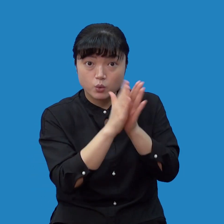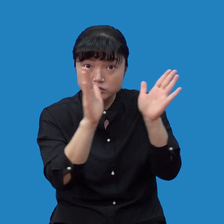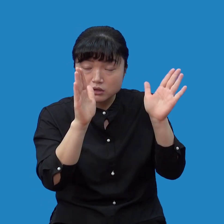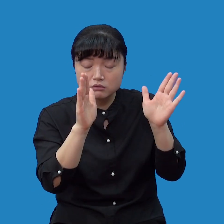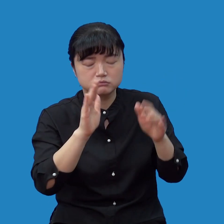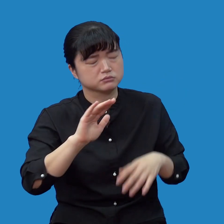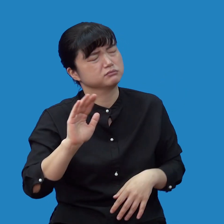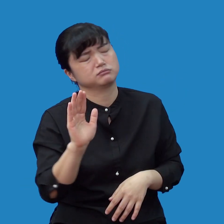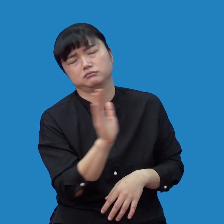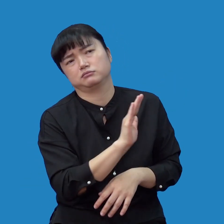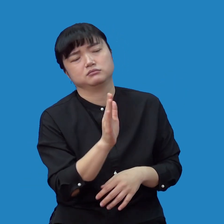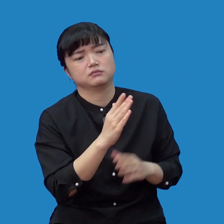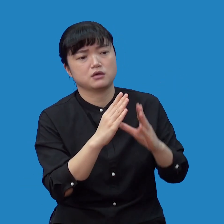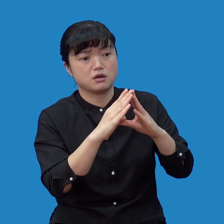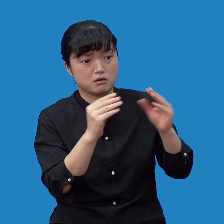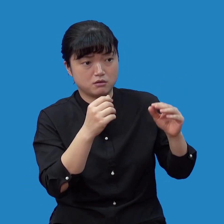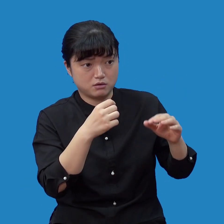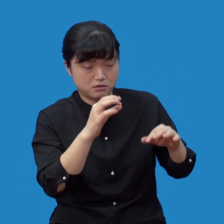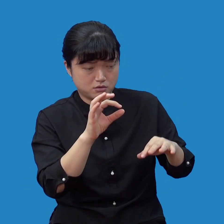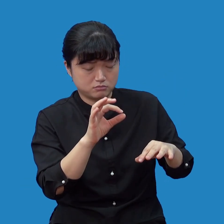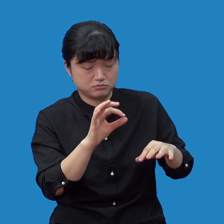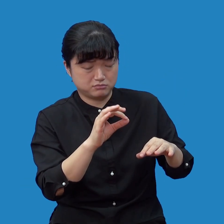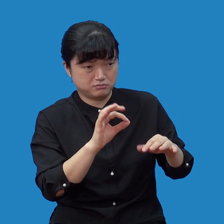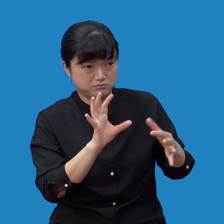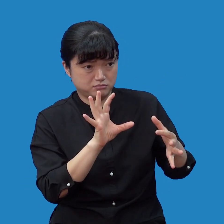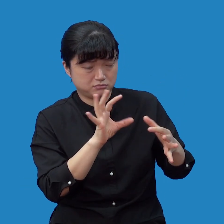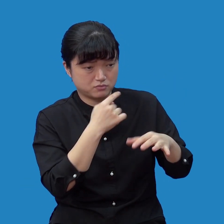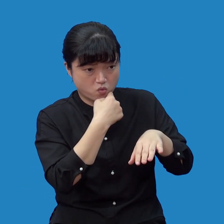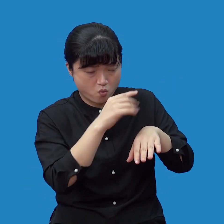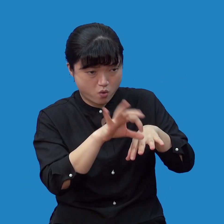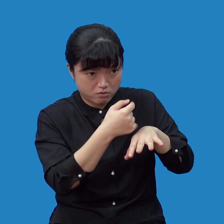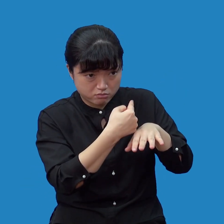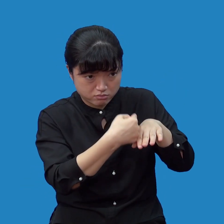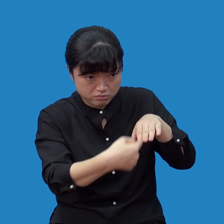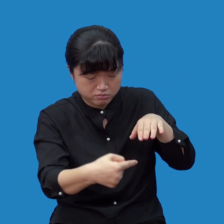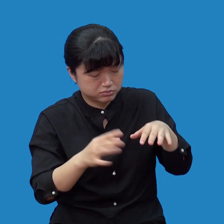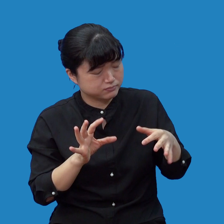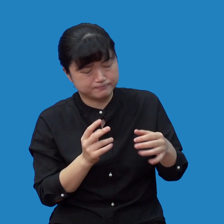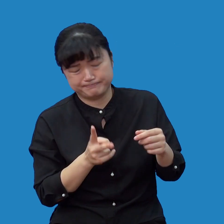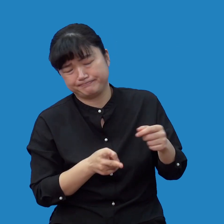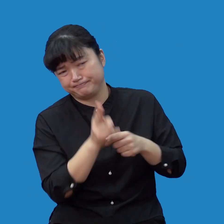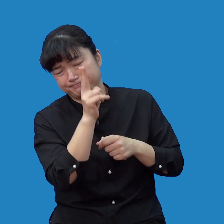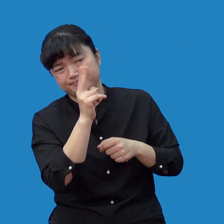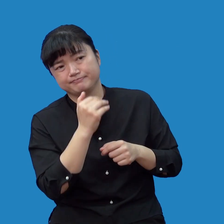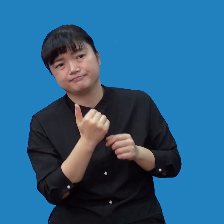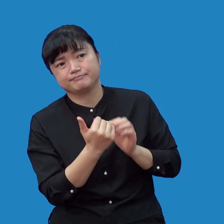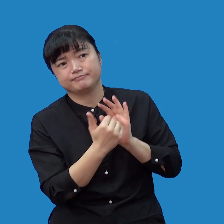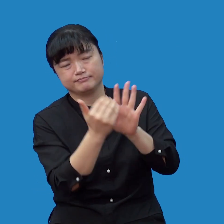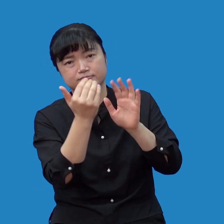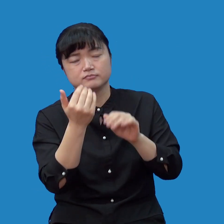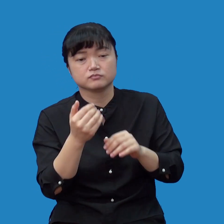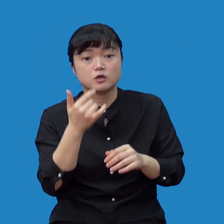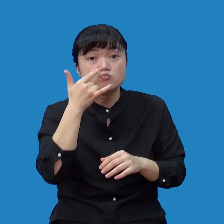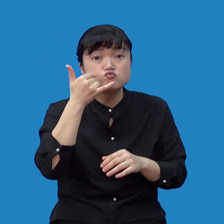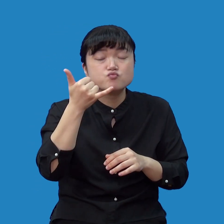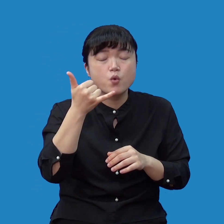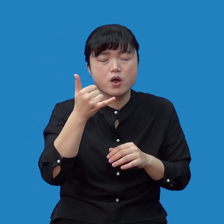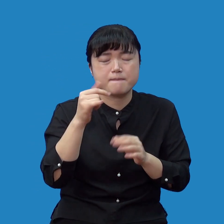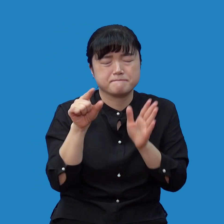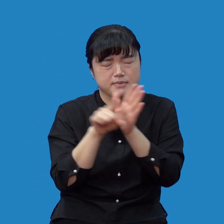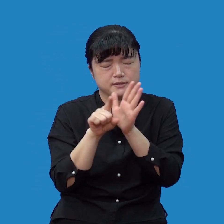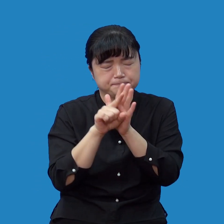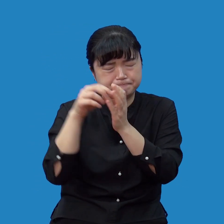이집트 왕가와 결별합니다. 왜 그렇게 했는가? 바로 부모의 믿음을 본받아서